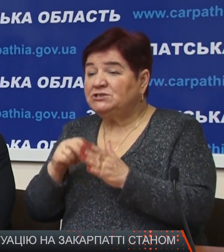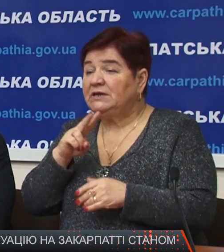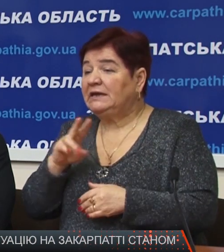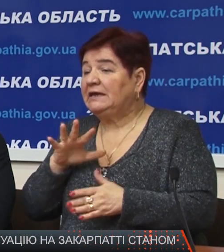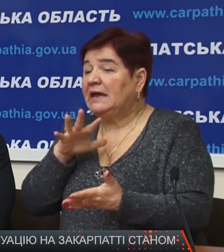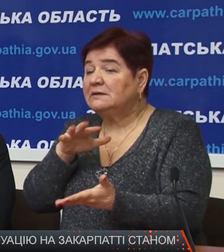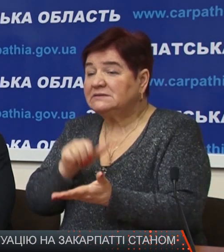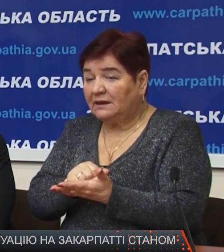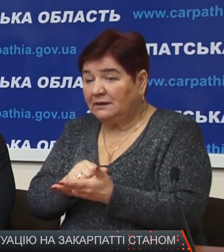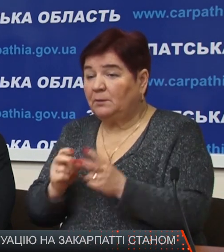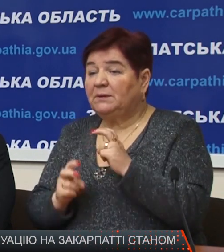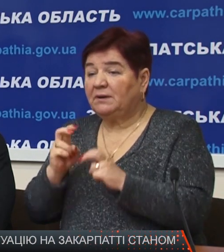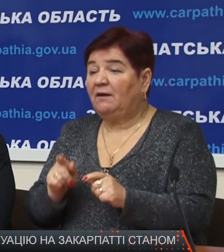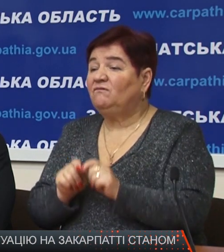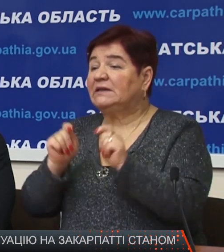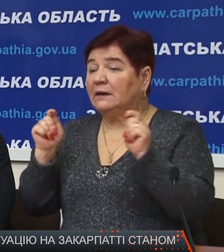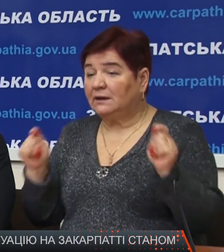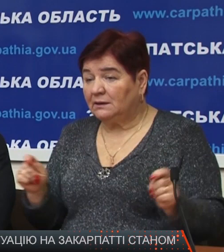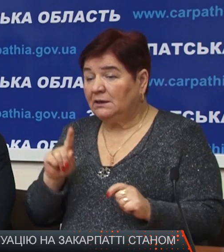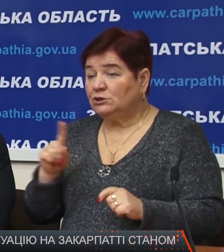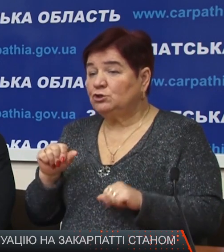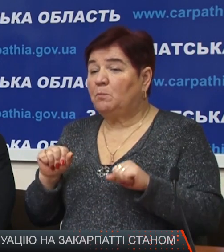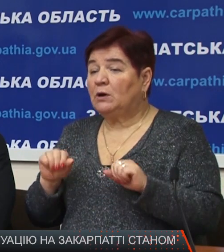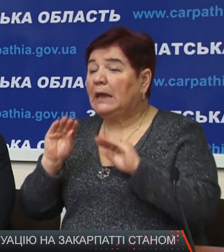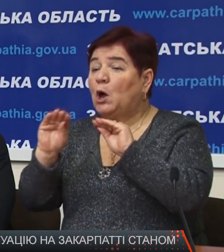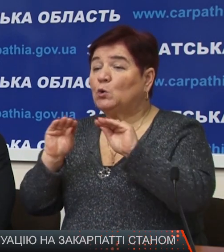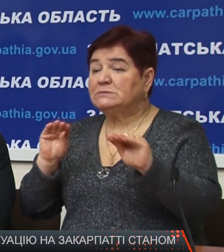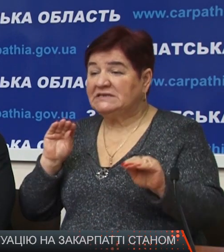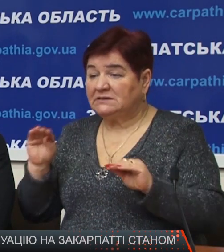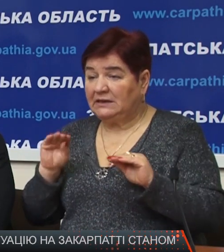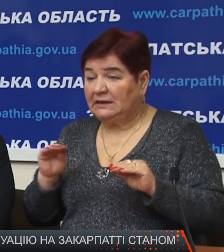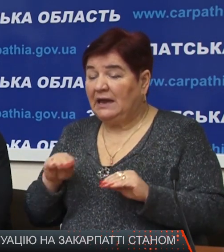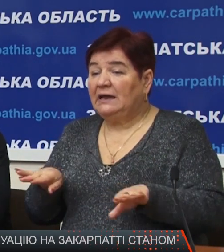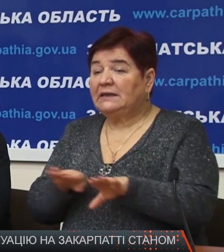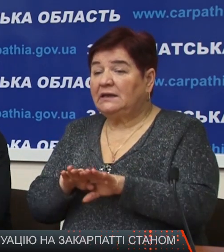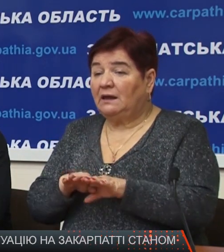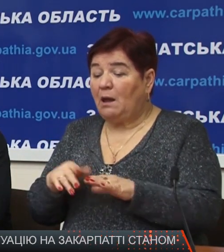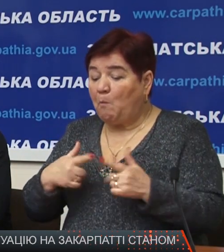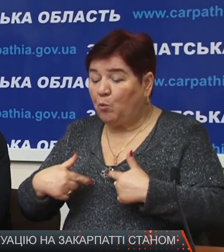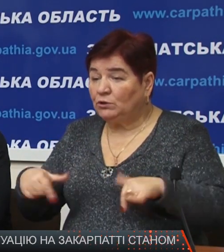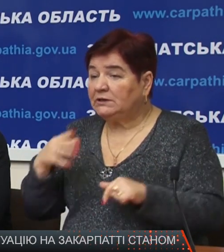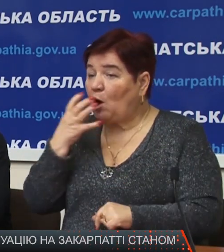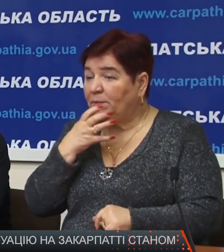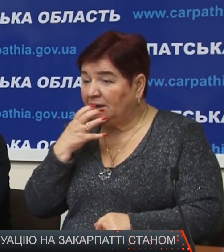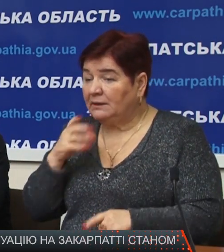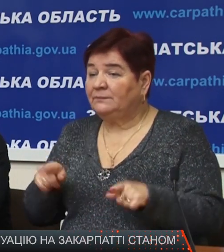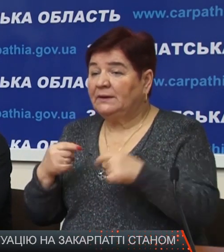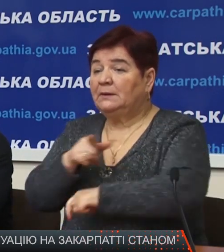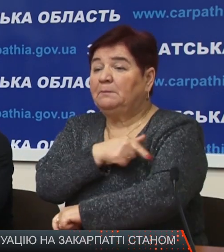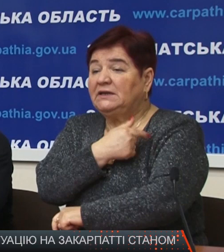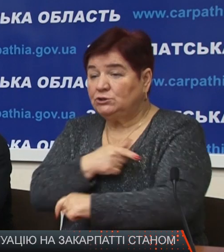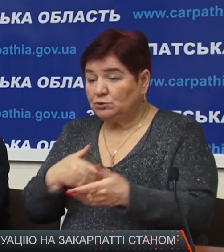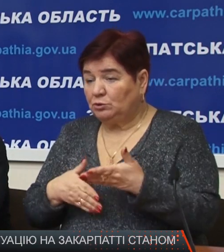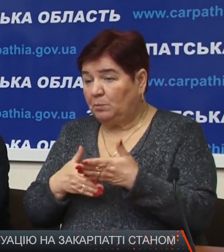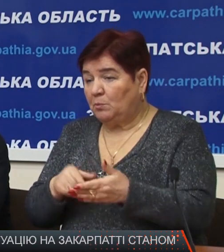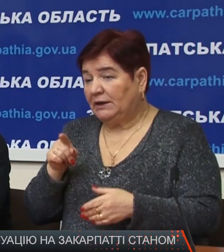в експлуатацію, там підприємці відкрили, щоб там не могли розмістити як і такі пункти обігріву, пункт надання медичної допомоги.